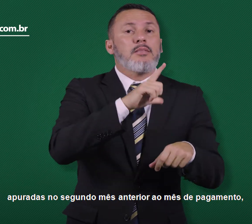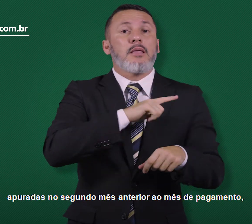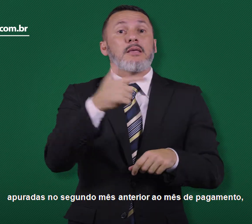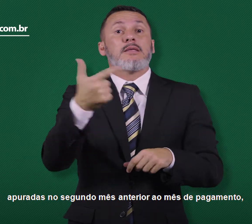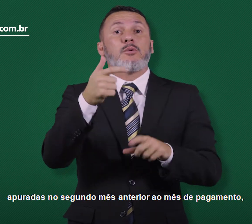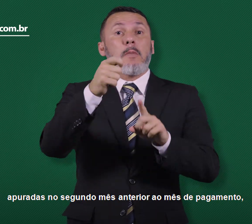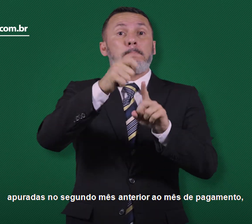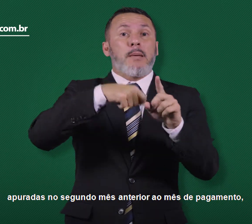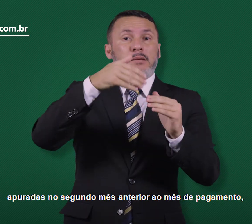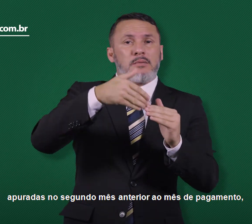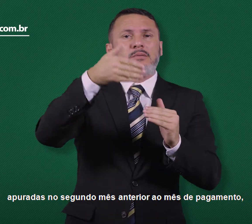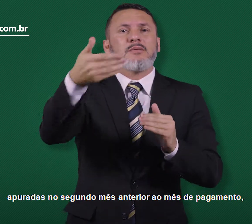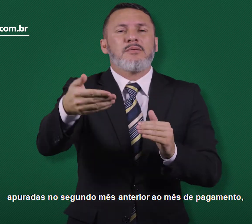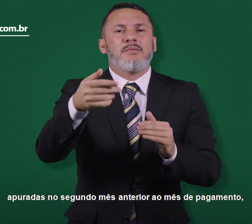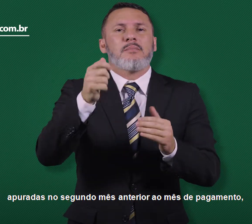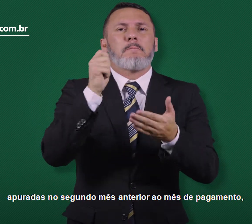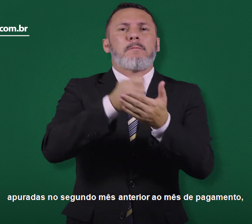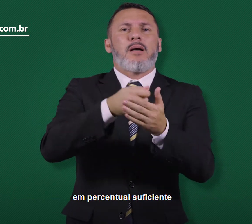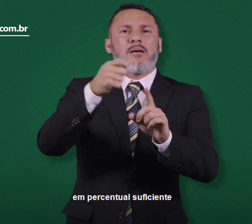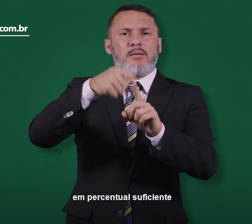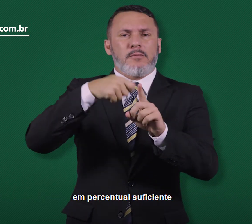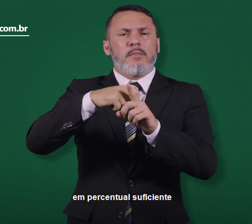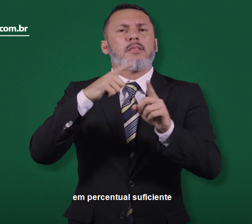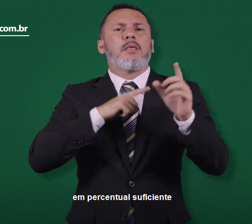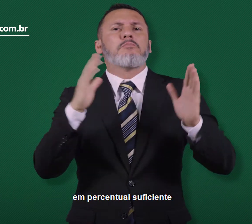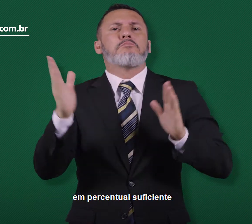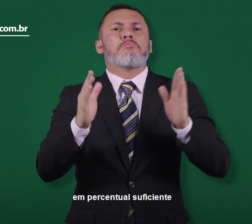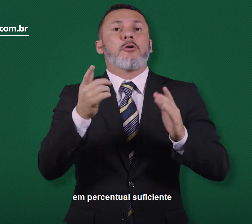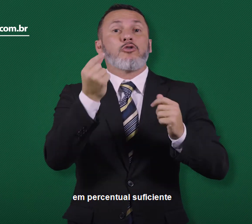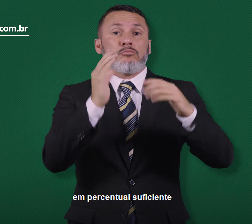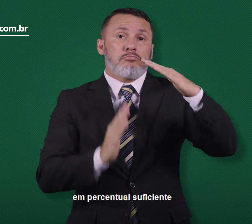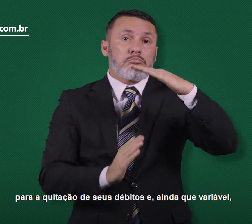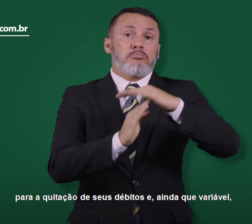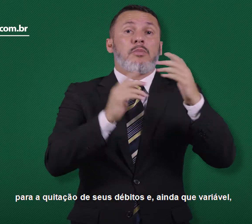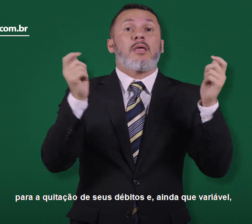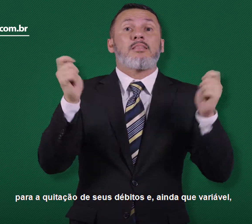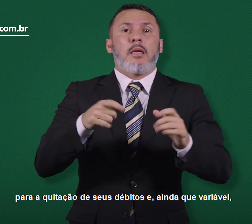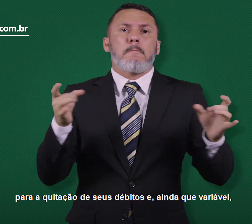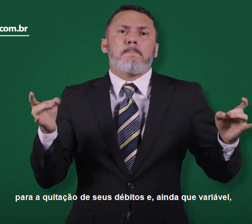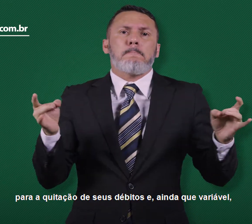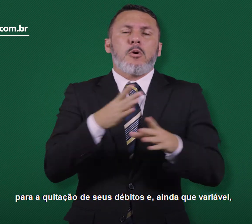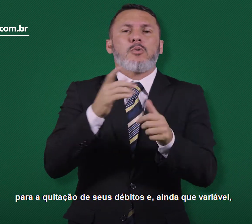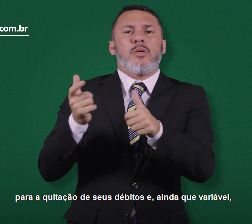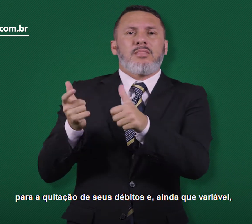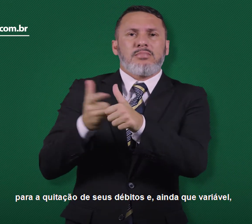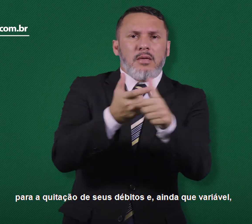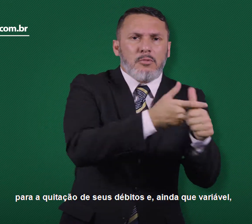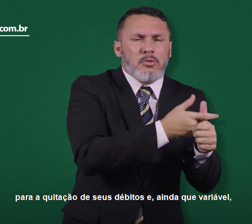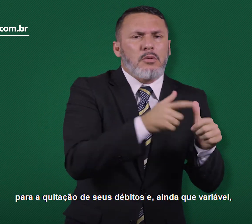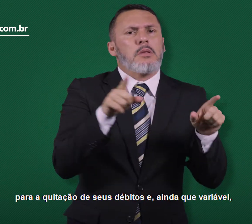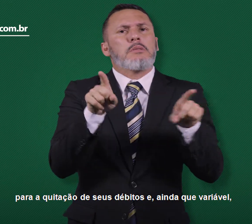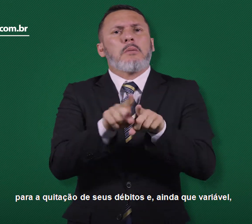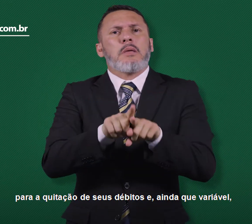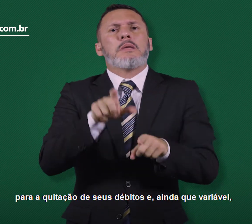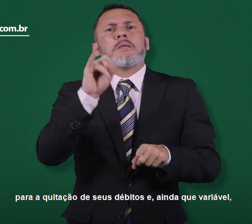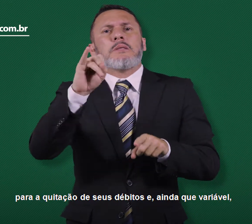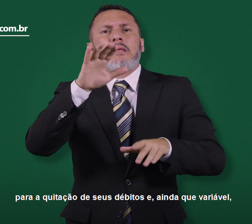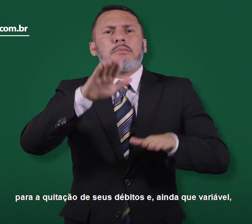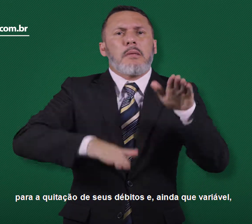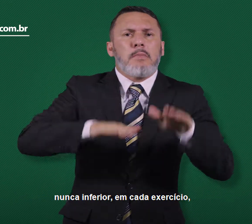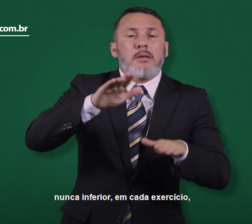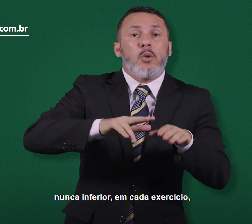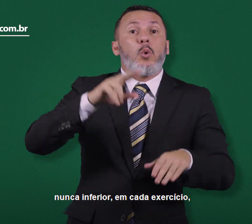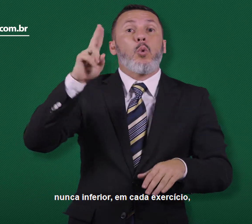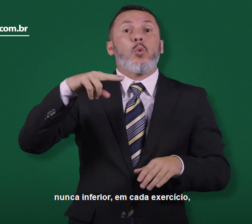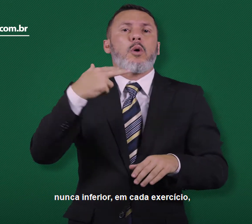segundo mês anterior ao mês de pagamento, em percentual suficiente para a quitação de seus débitos e ainda que